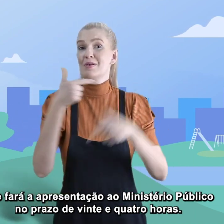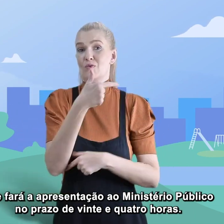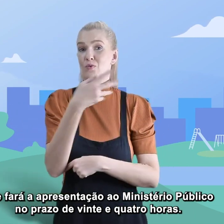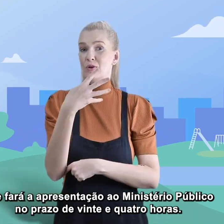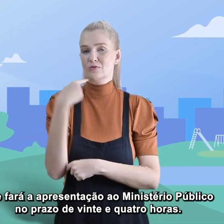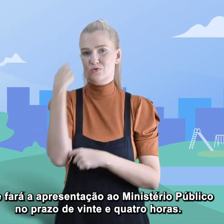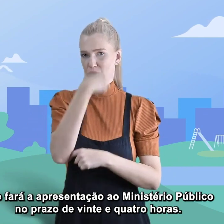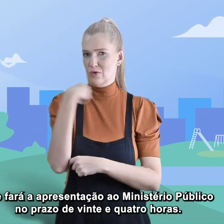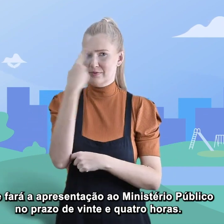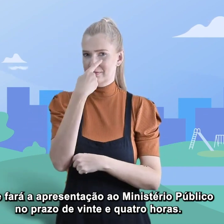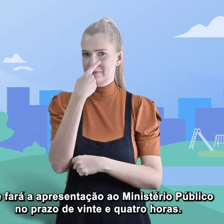24 horas.